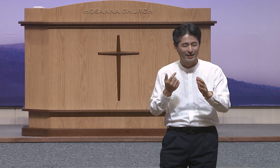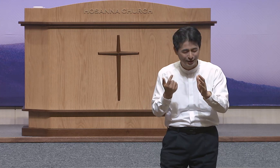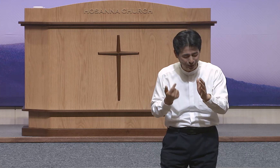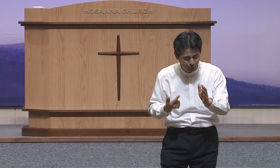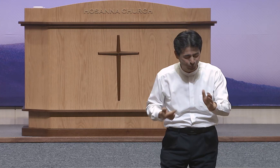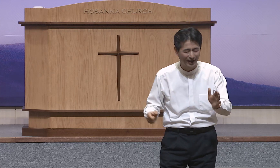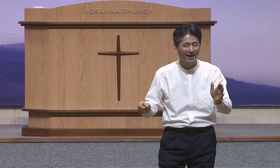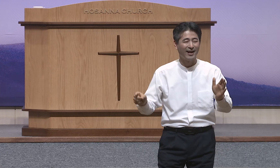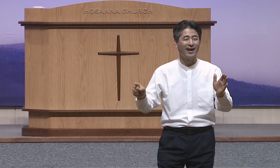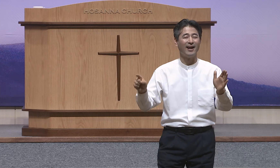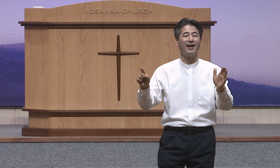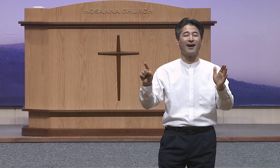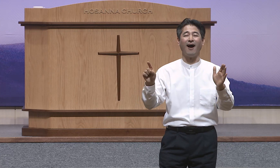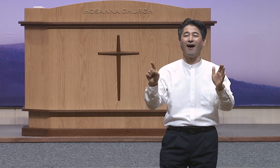예수 나를